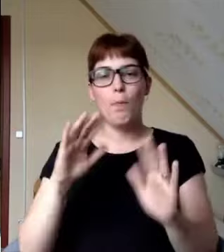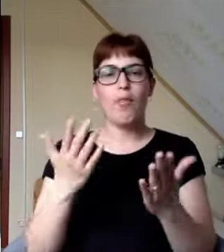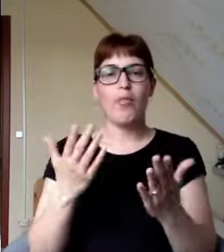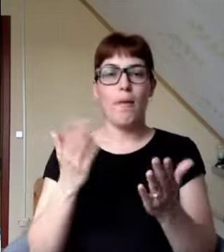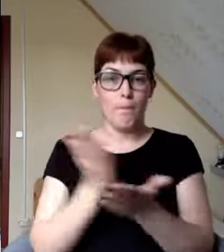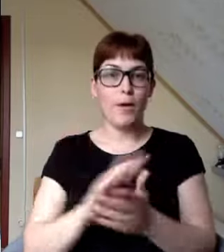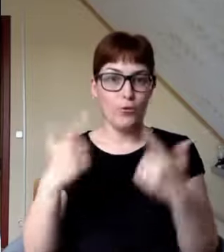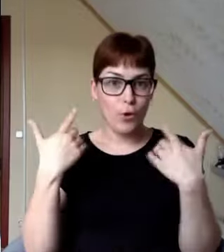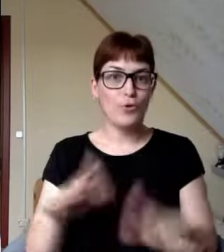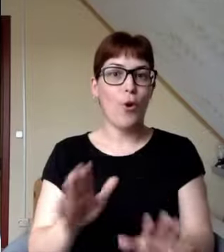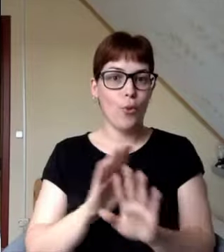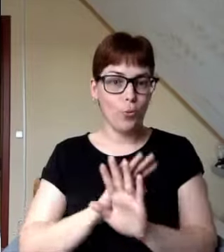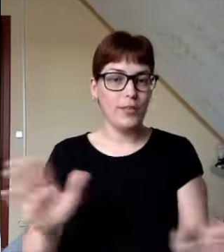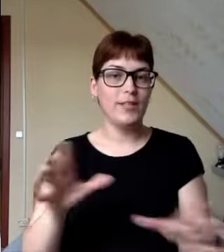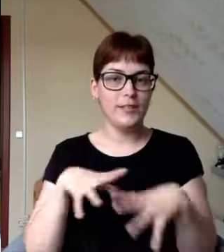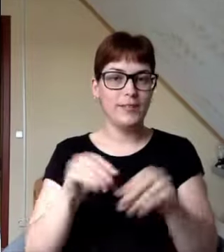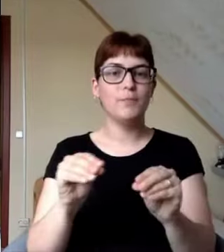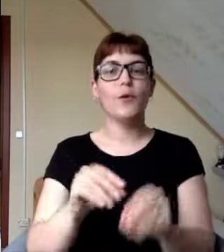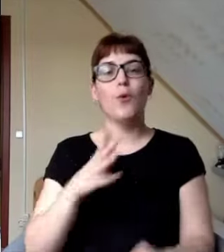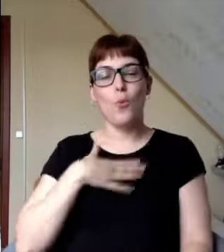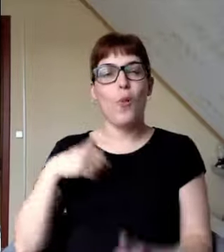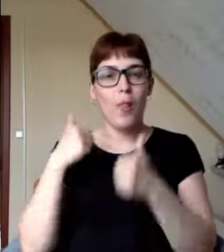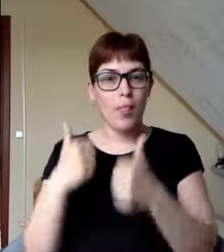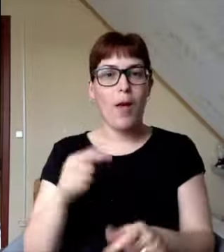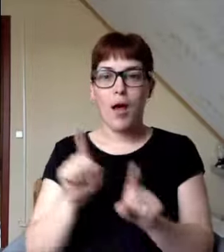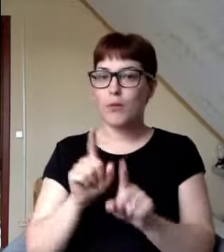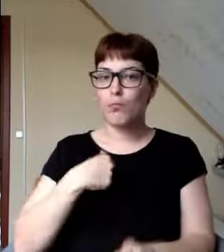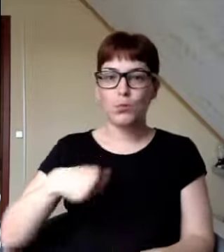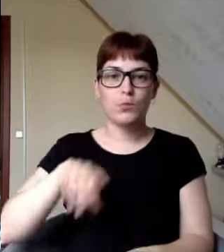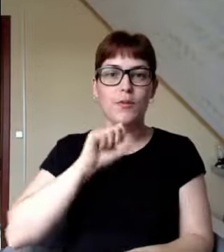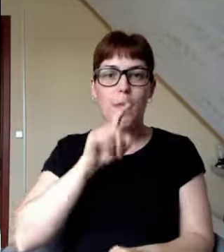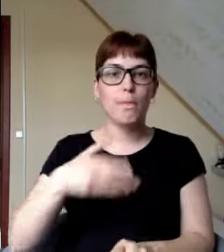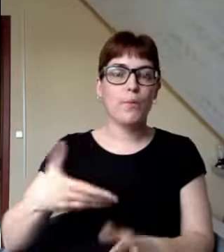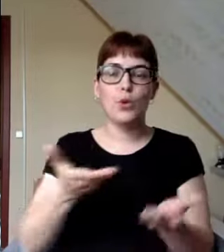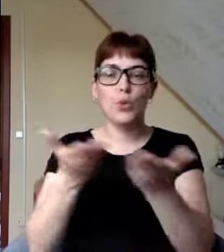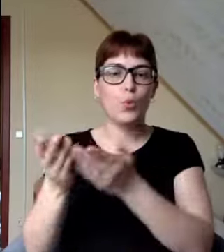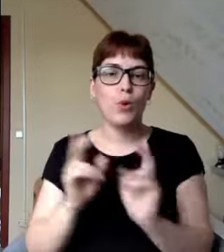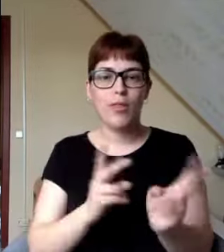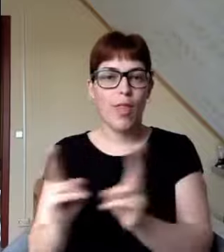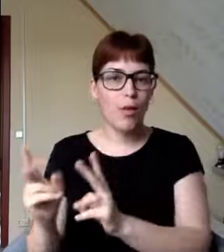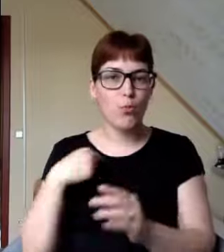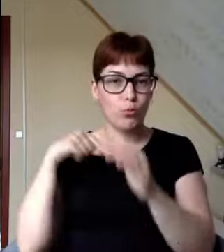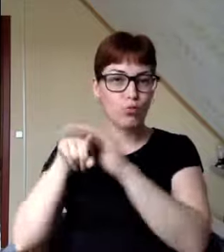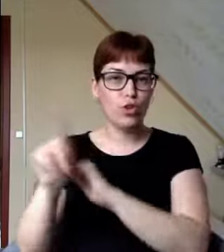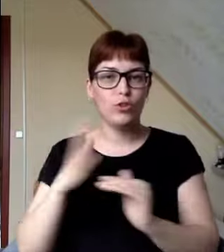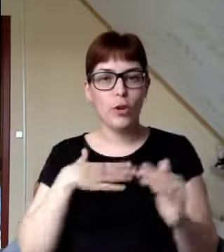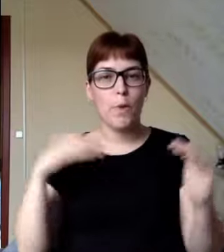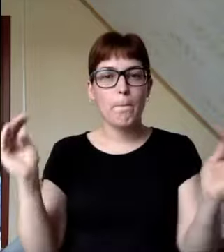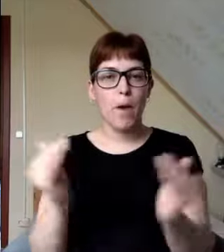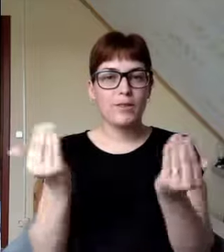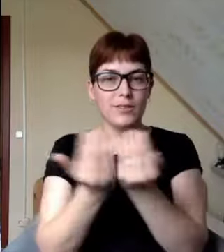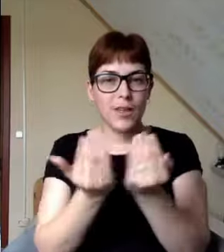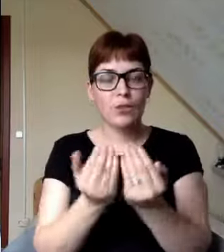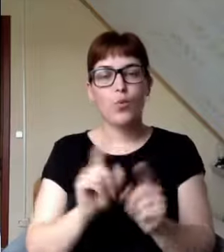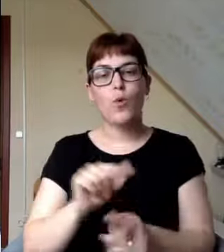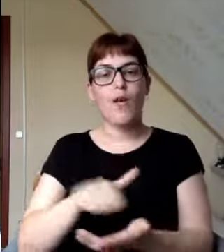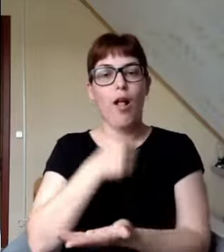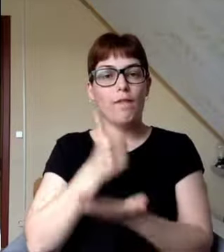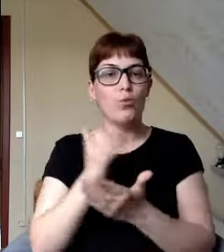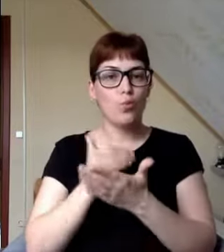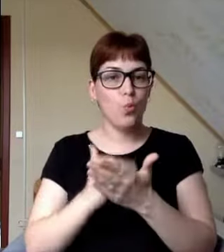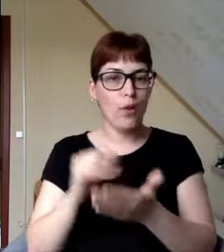beidzot, tas ir noticis ļoti labi. Jo mums arī nebija kur dejot. Iekšā mums ir maza skatuvi un galvenais tāds no